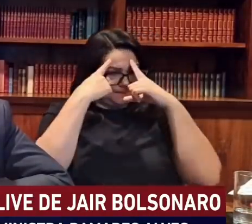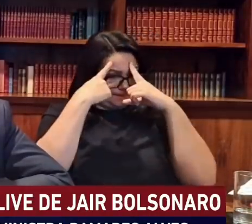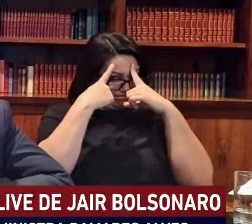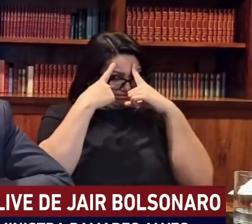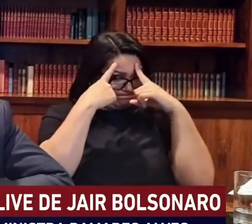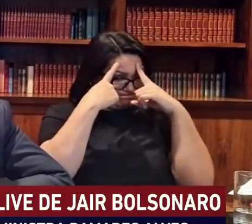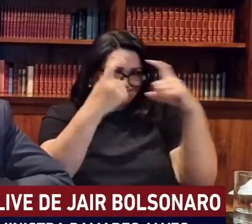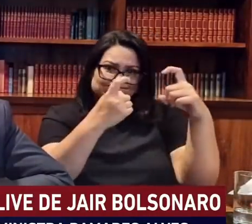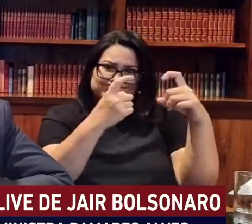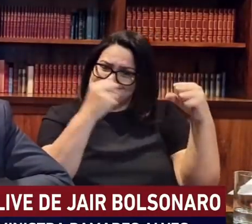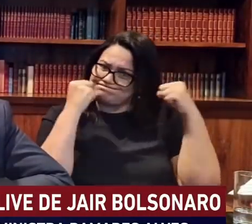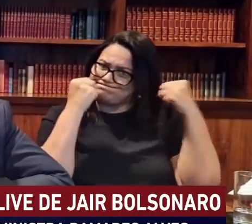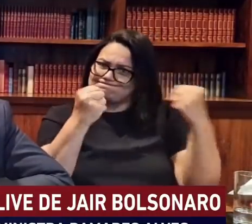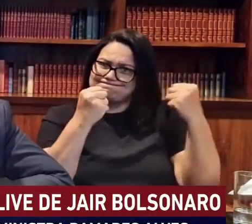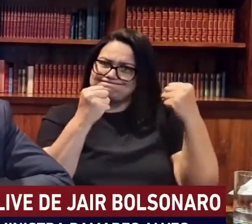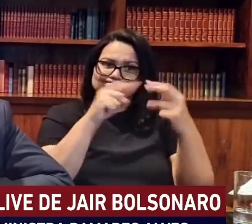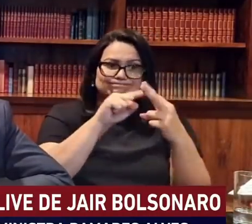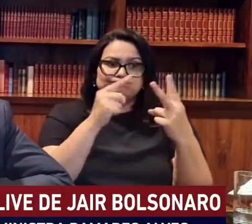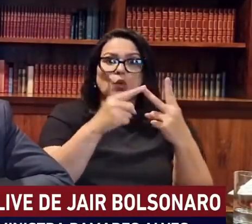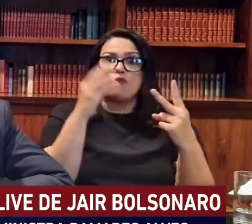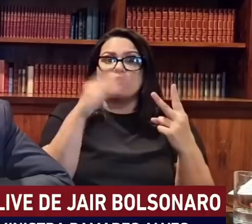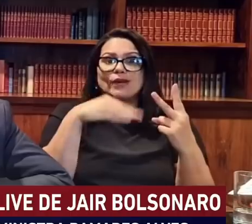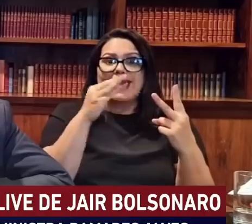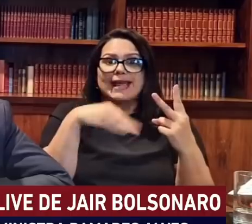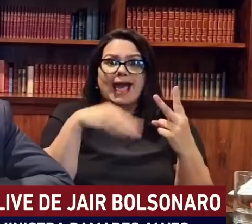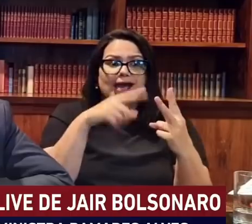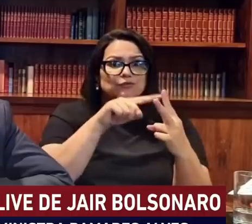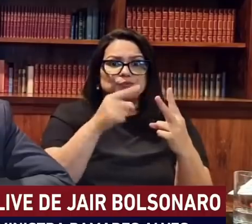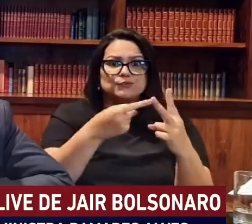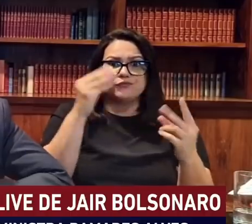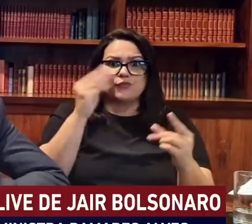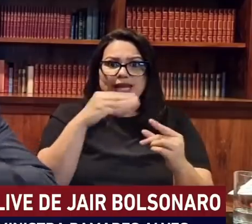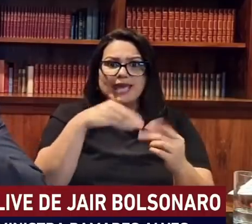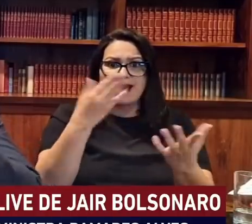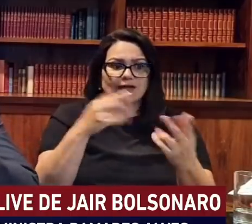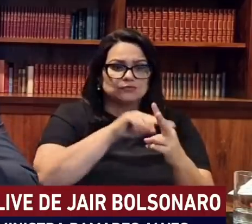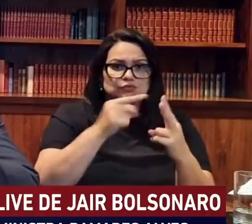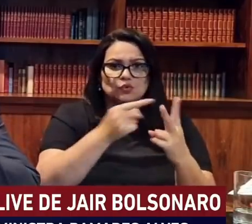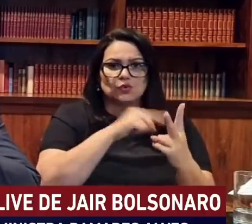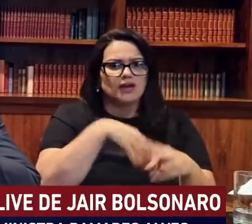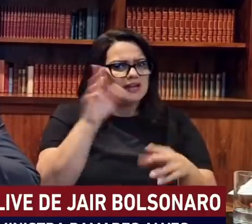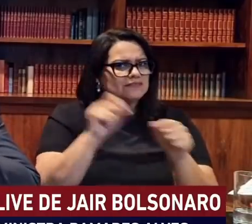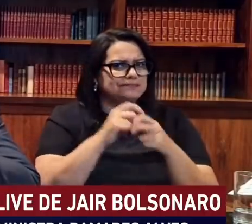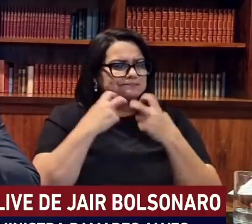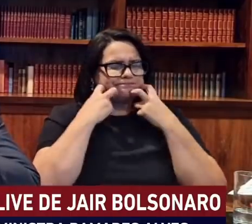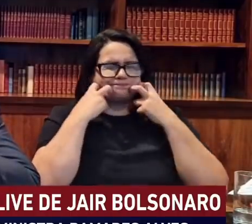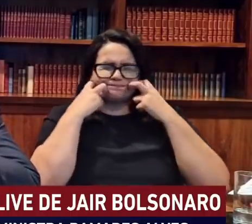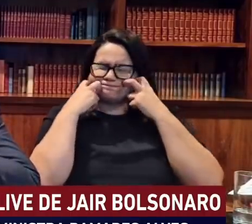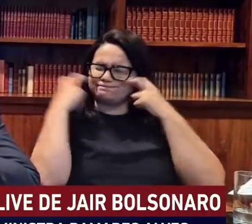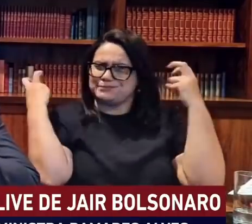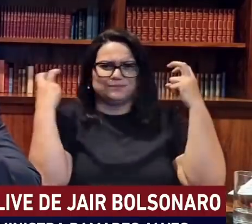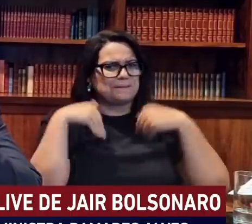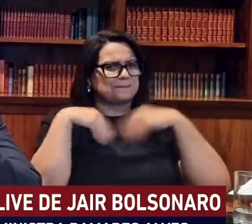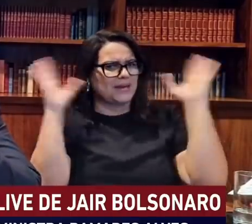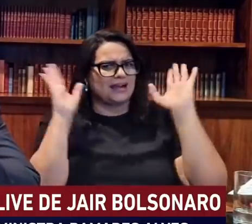contra mulheres em dupla vulnerabilidade. O que esse deputado fez foi uma das coisas mais vergonhosas. E vocês não